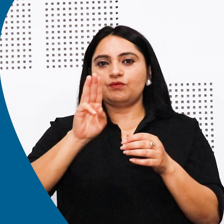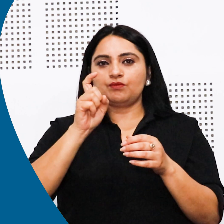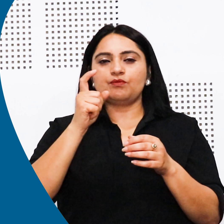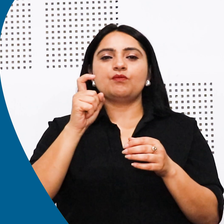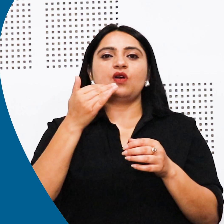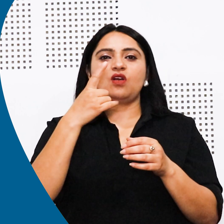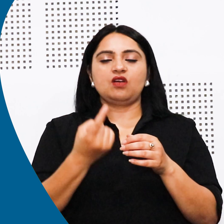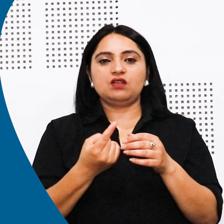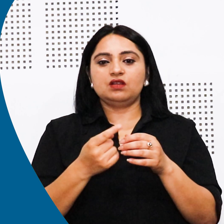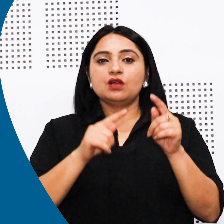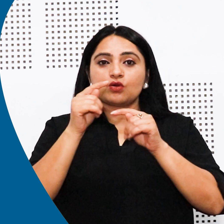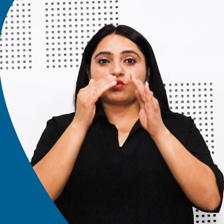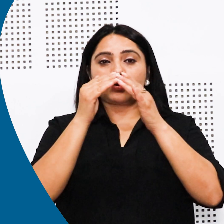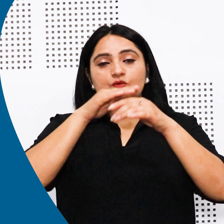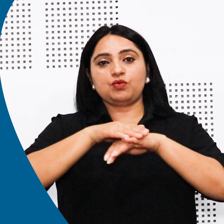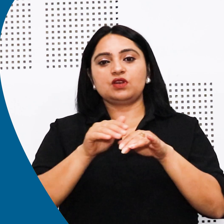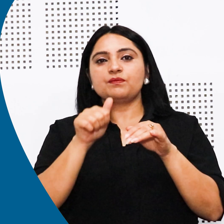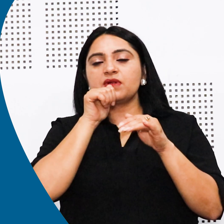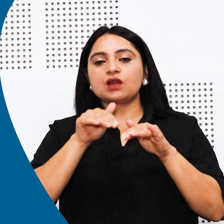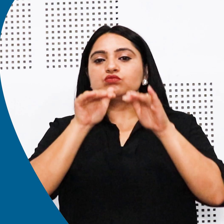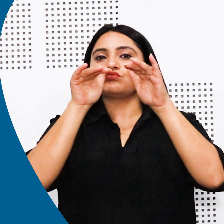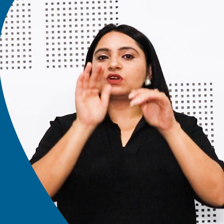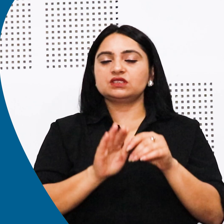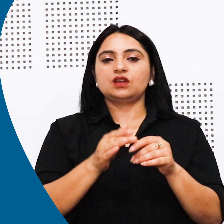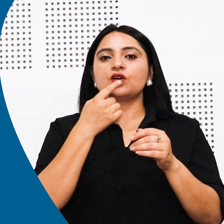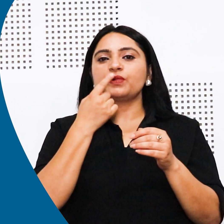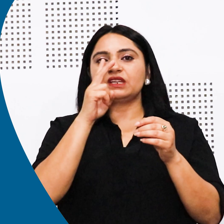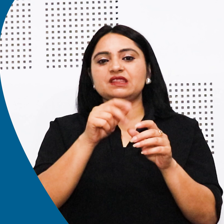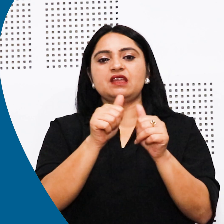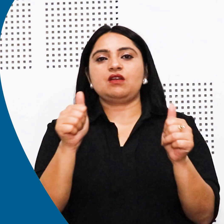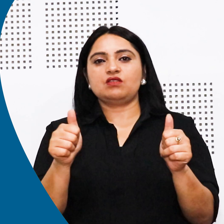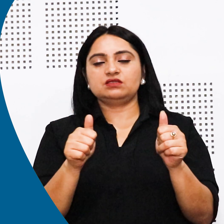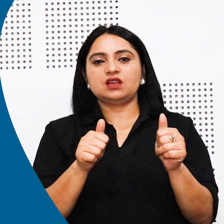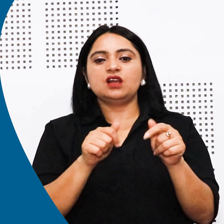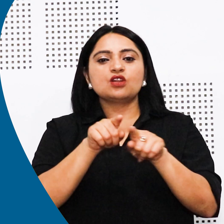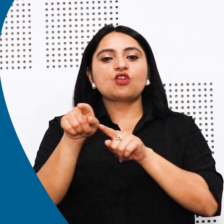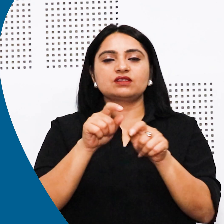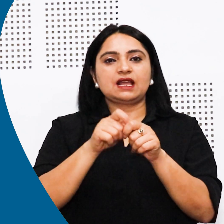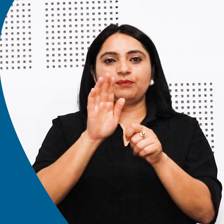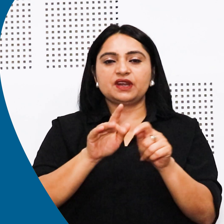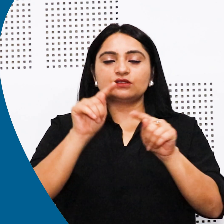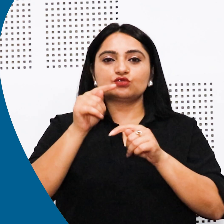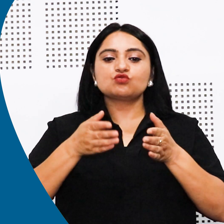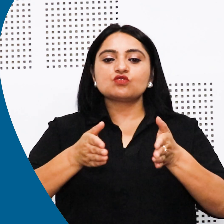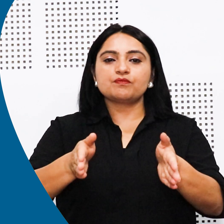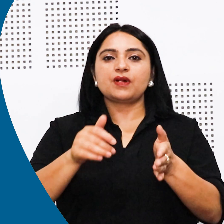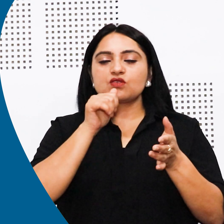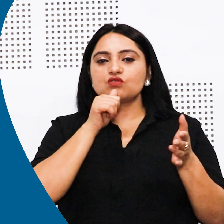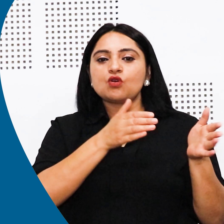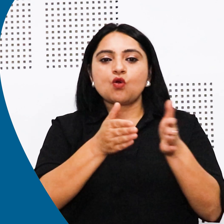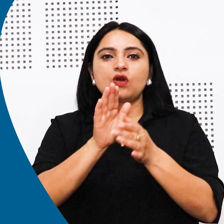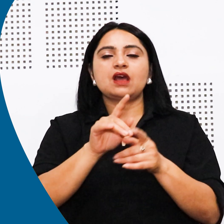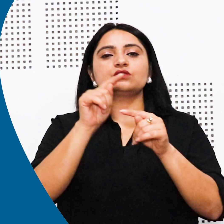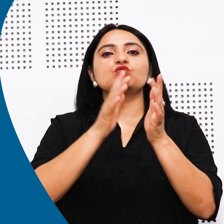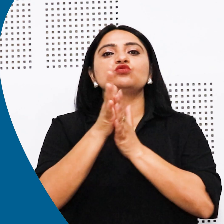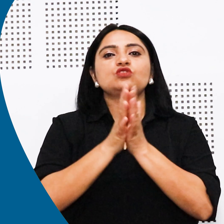घर बढी डुबानमा छ, कुन घर छैन भनेर पनि त्यही अनुसार हामी नक्सा कोरेछौँ। कुन बाटो नदी छ, कटा जङ्गल छ,